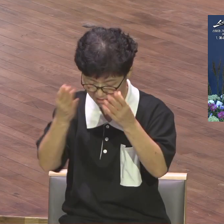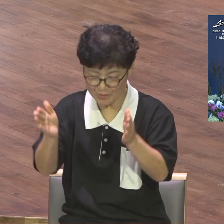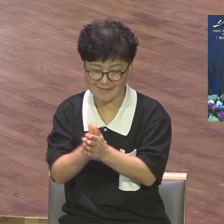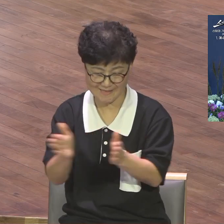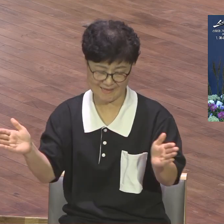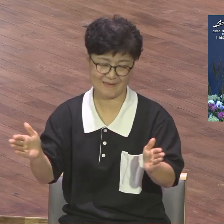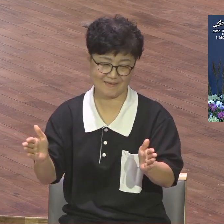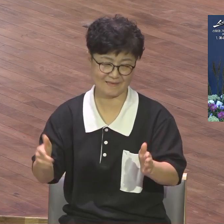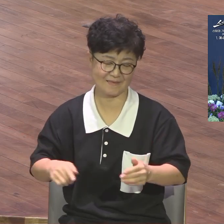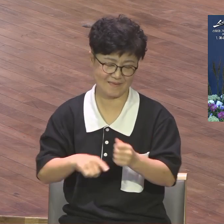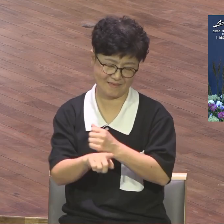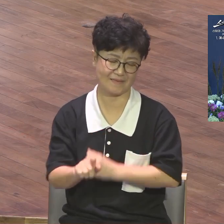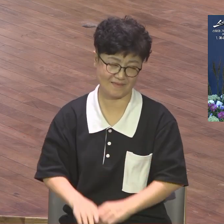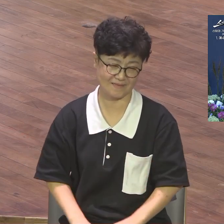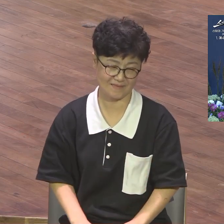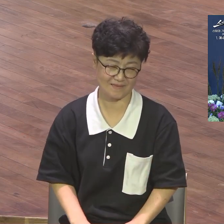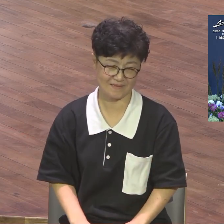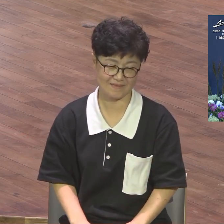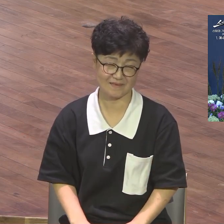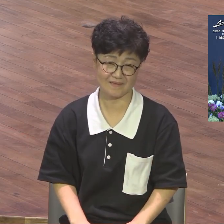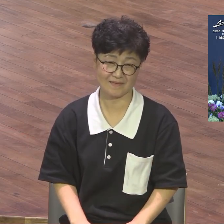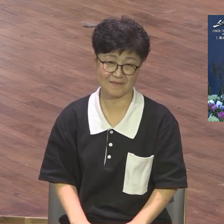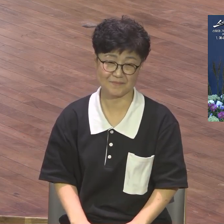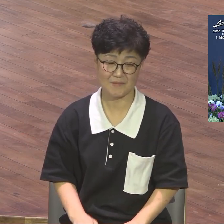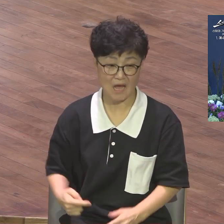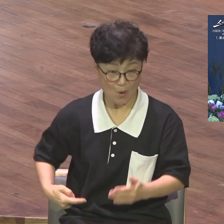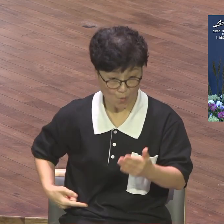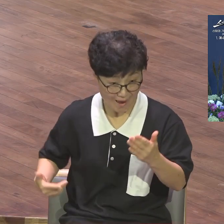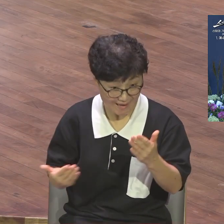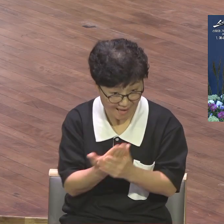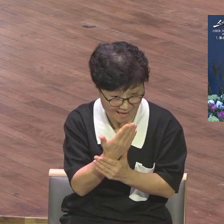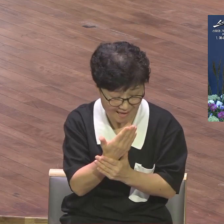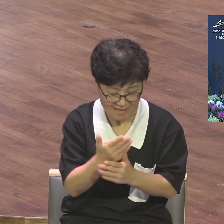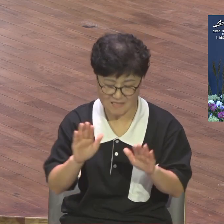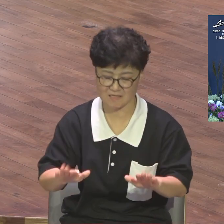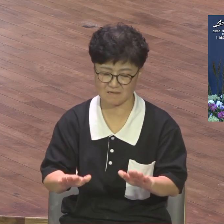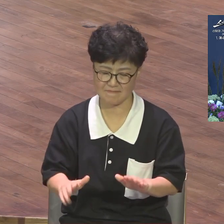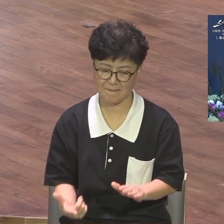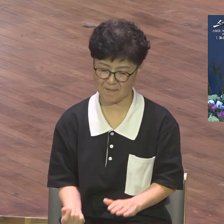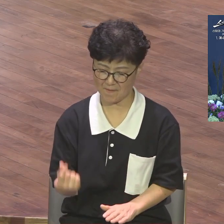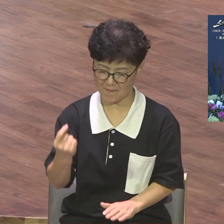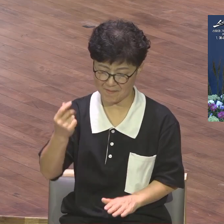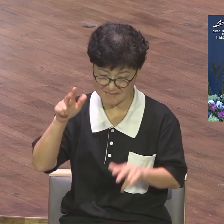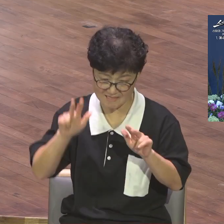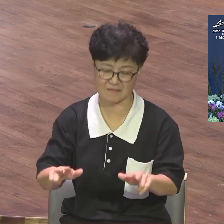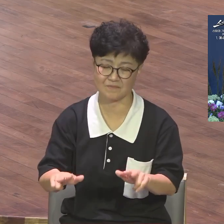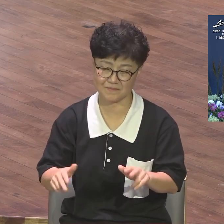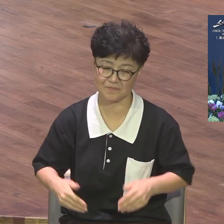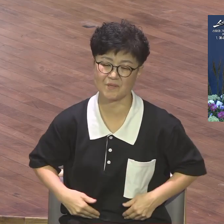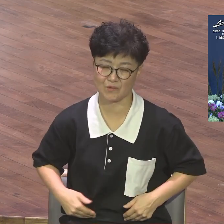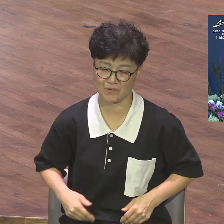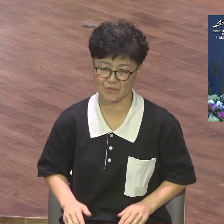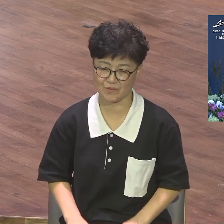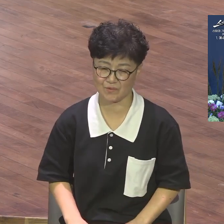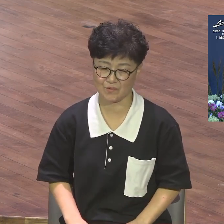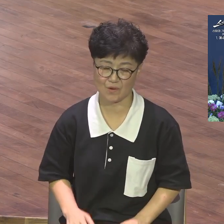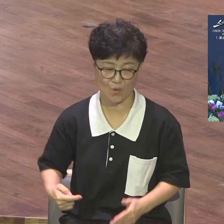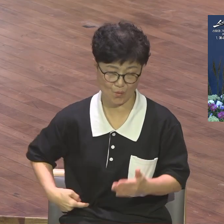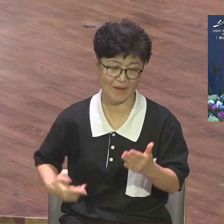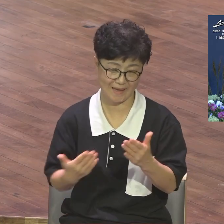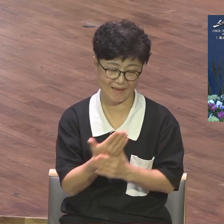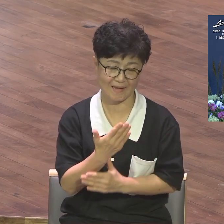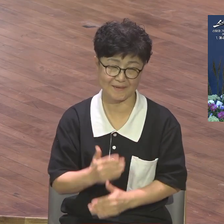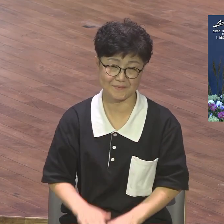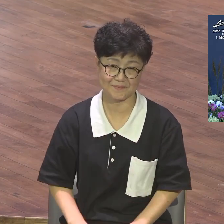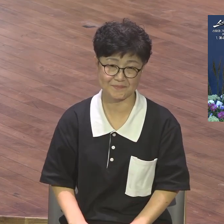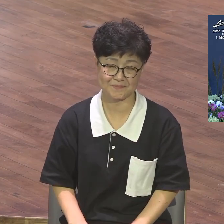회개는 미뤄할 것이 아니라니까요. 회개는 즉시 속히 해야 하는 것이 바로 이 회개인 것입니다. 오늘